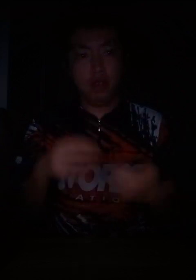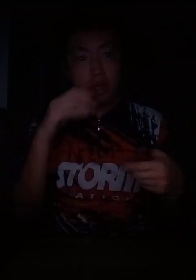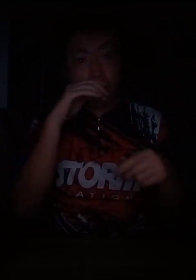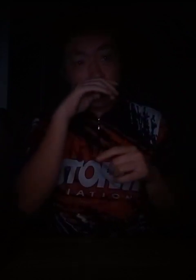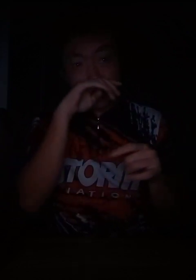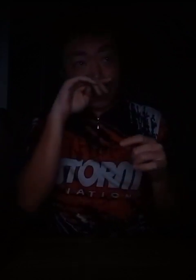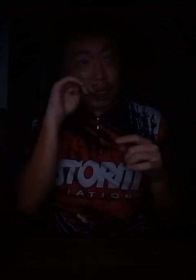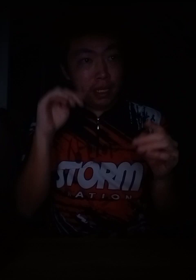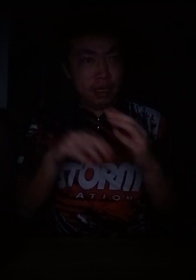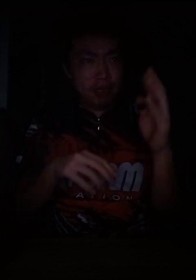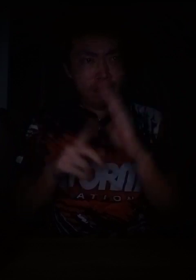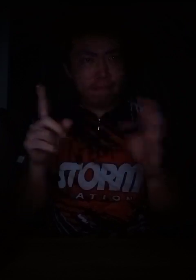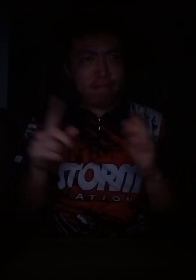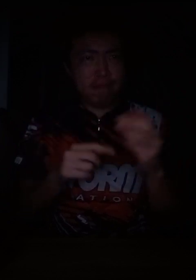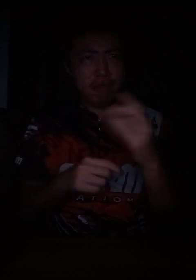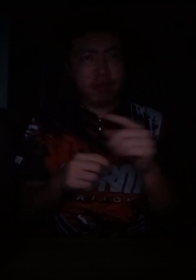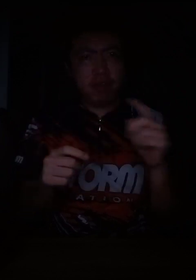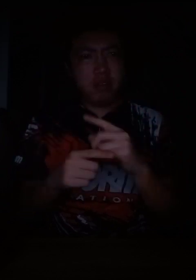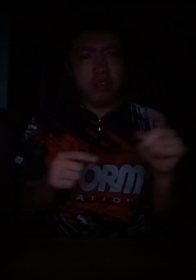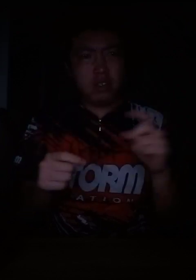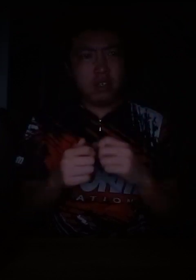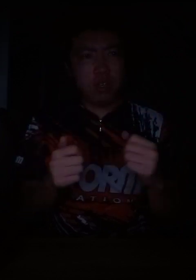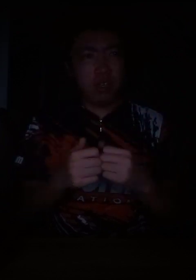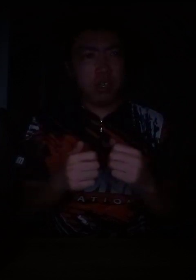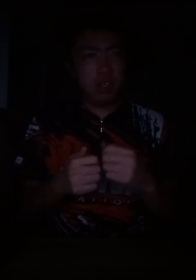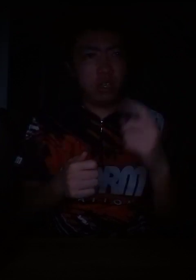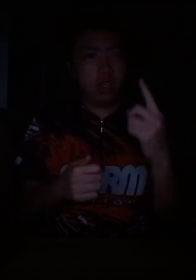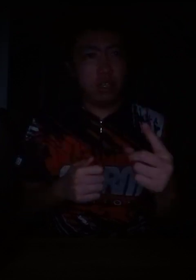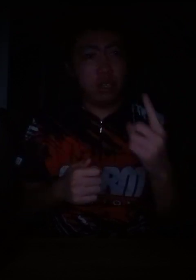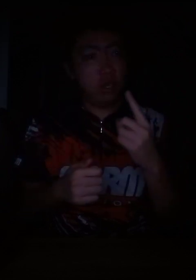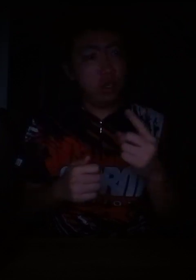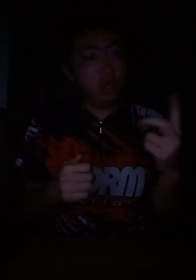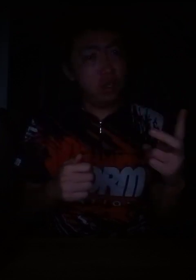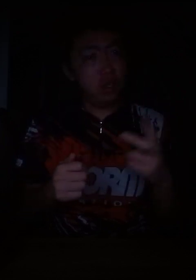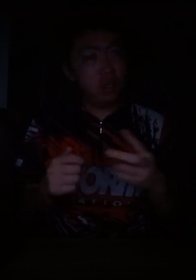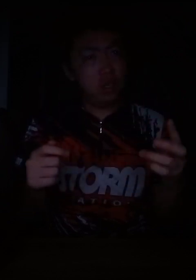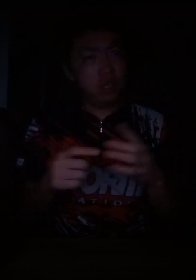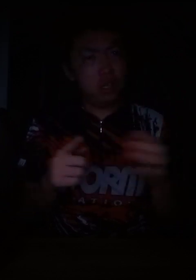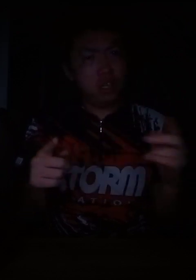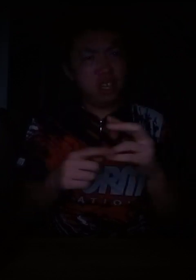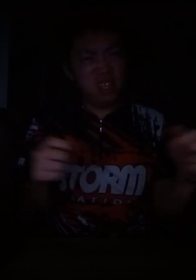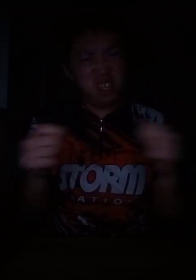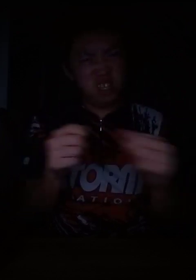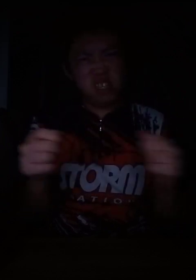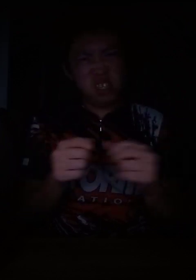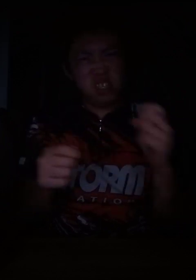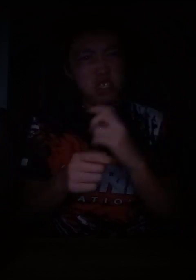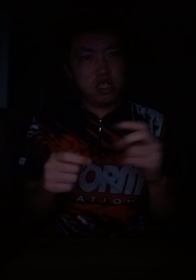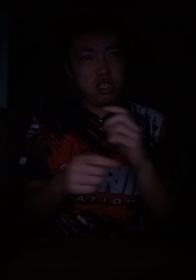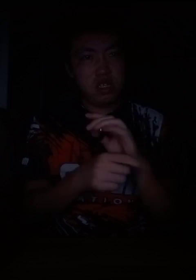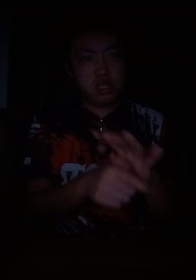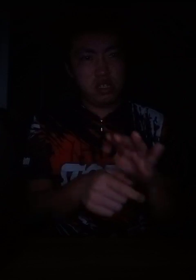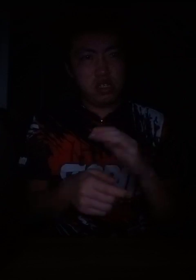7시까지 앞에서 테이블에서 술을 마시고 계셨어요. 저희가 한 1, 2분 뒤에 이제 저기서 싸우면서 이렇게 가더라고요.